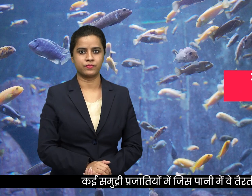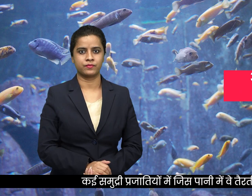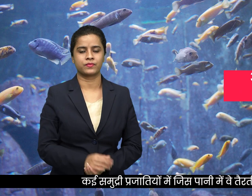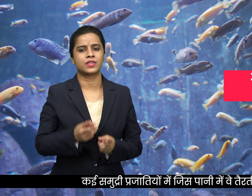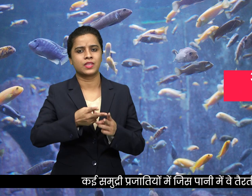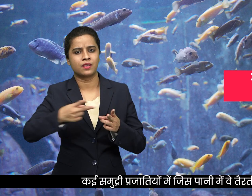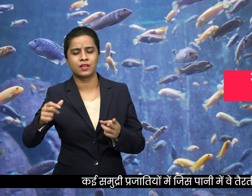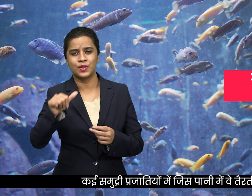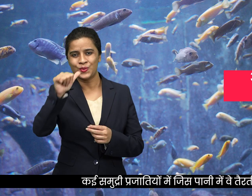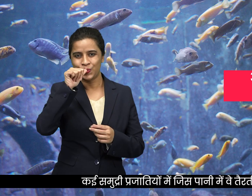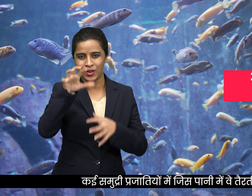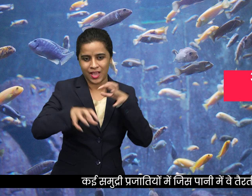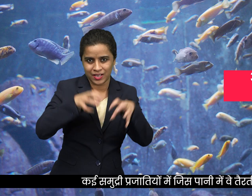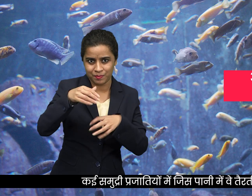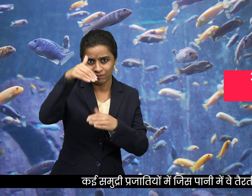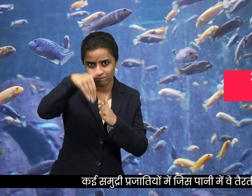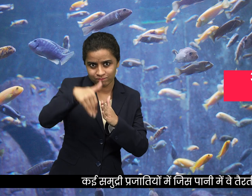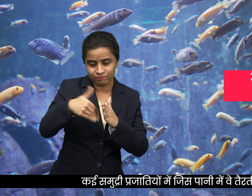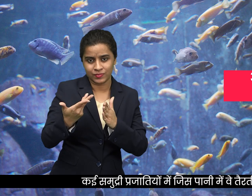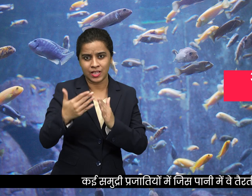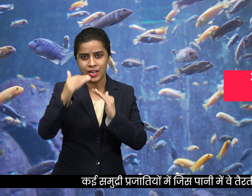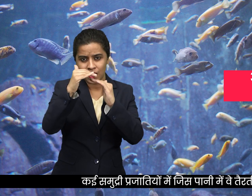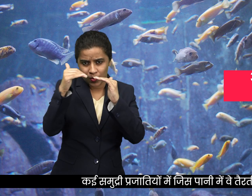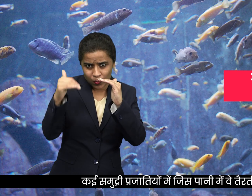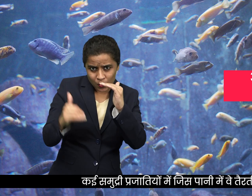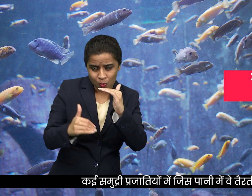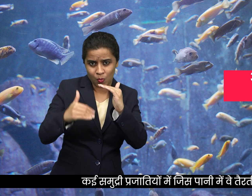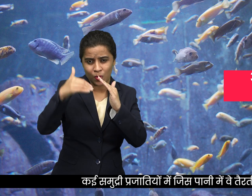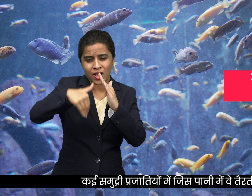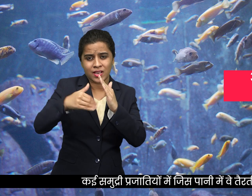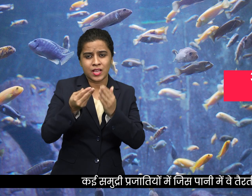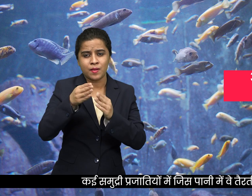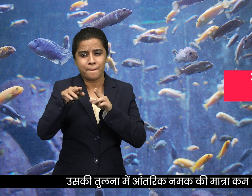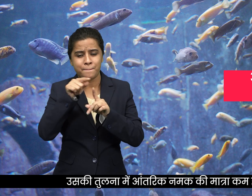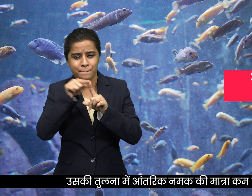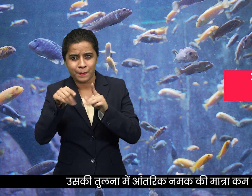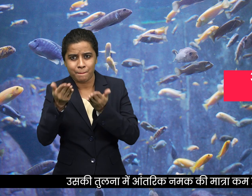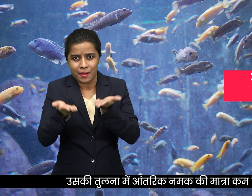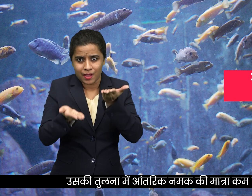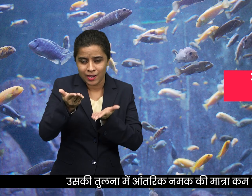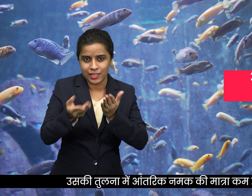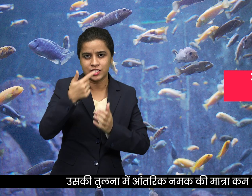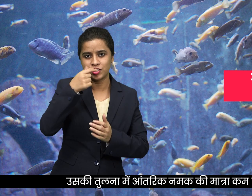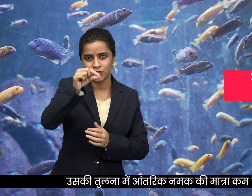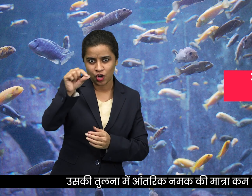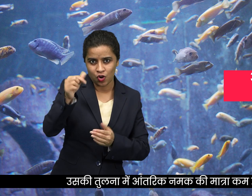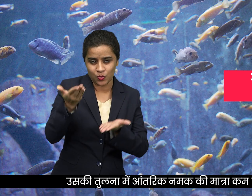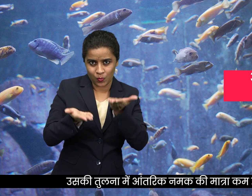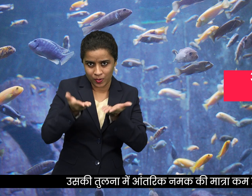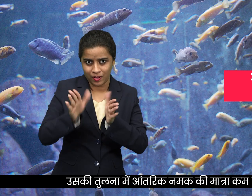कई समुद्री प्रजातियों में जिस पानी में वे तैरती है उसकी तुलना में आंतरिक नमक की मात्रा कम